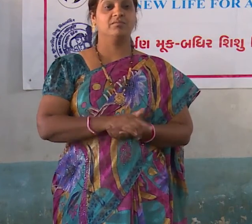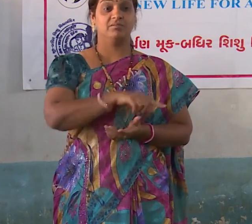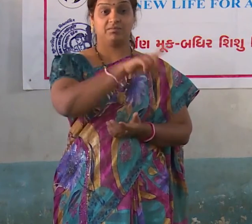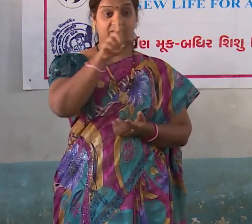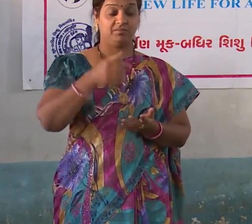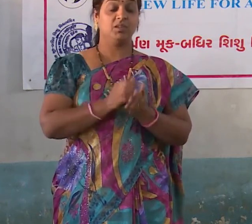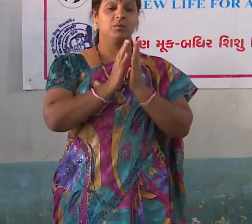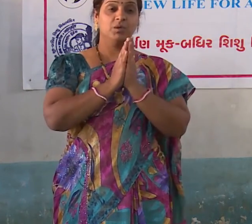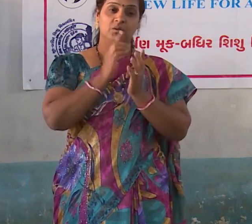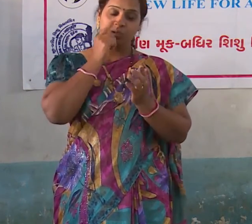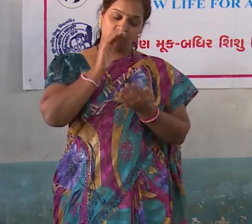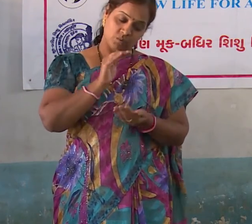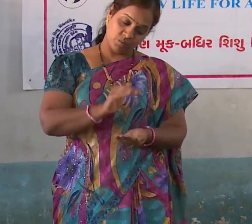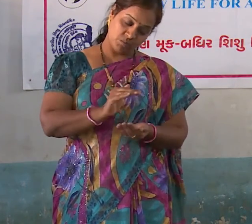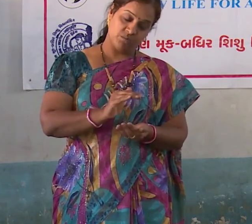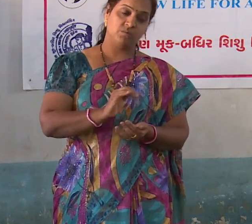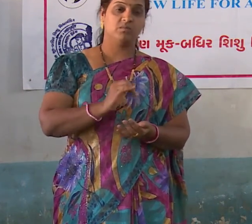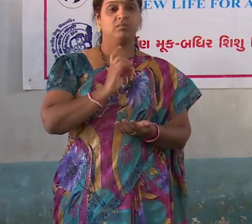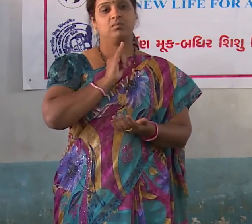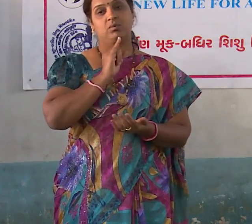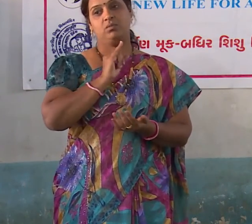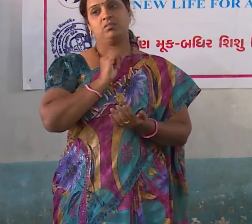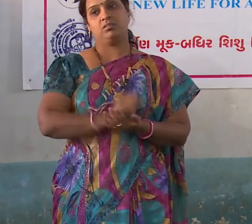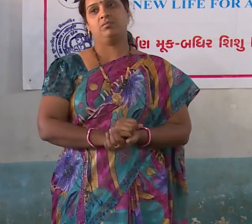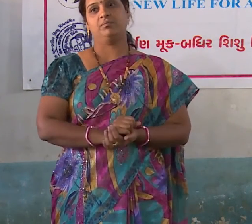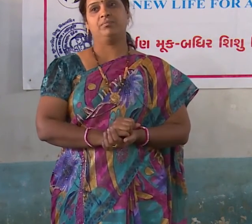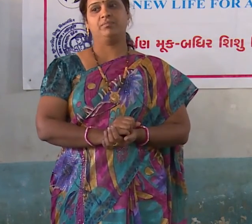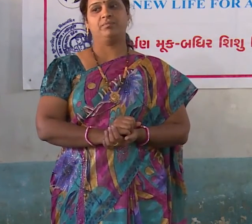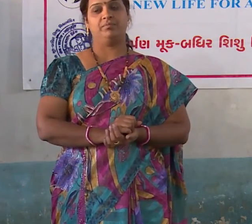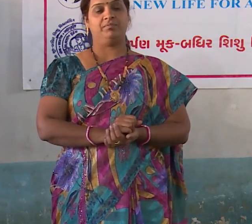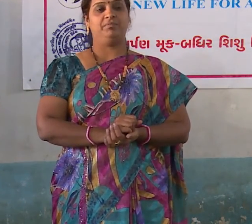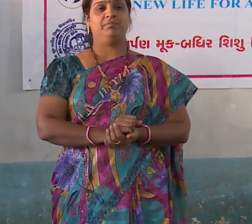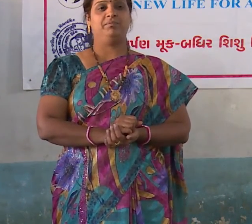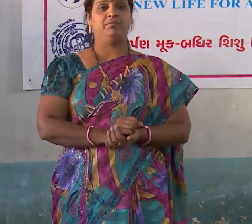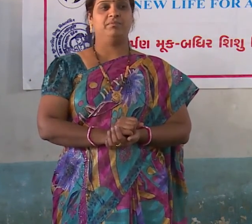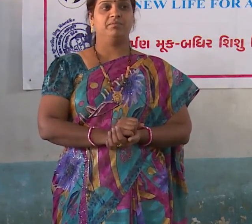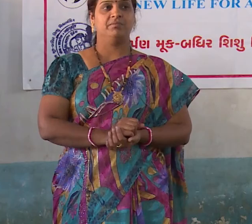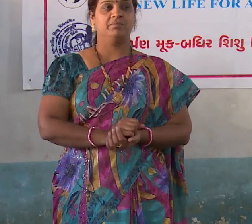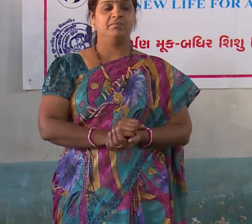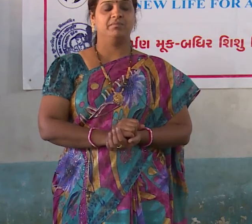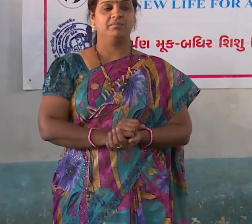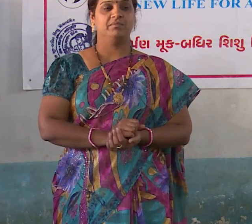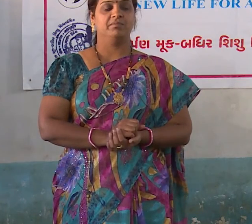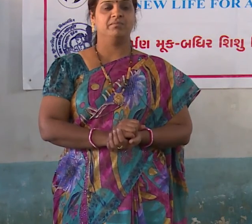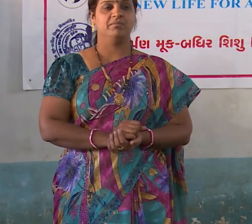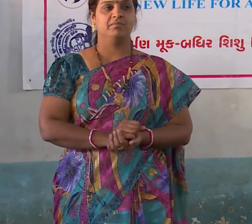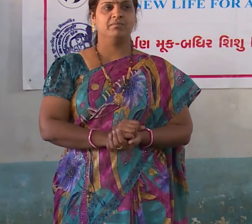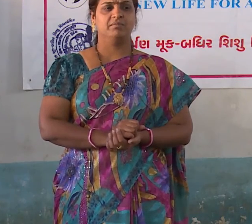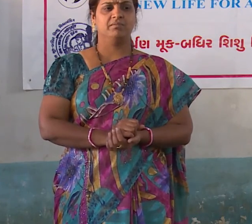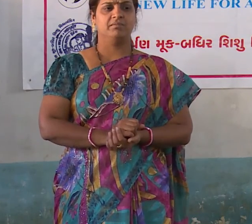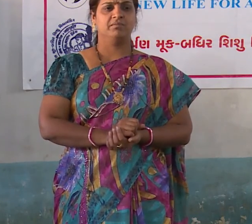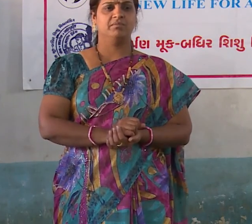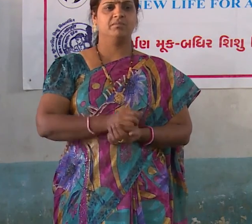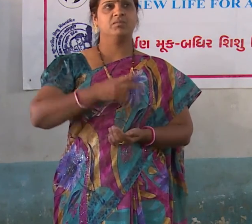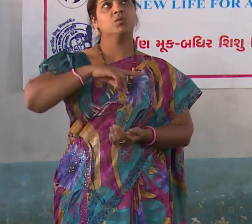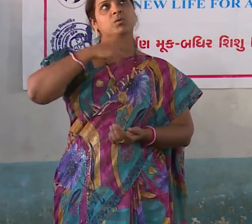है। बच्चा भी एकदम कुर्बान हो जाने वाला, यानी कि उसी का ही हो जाए। नीचे